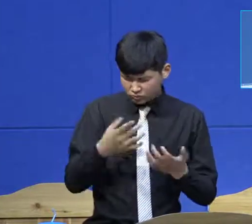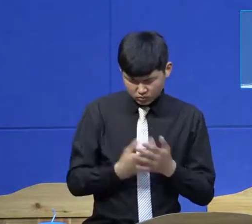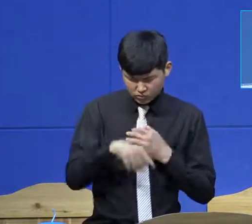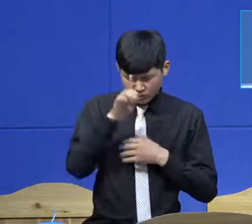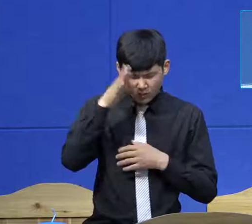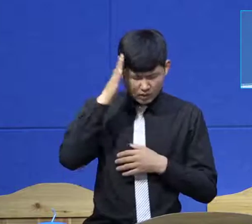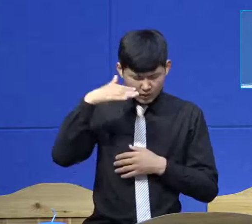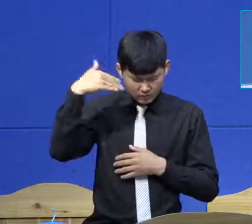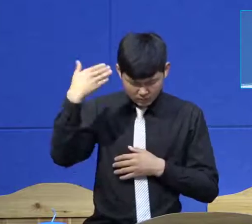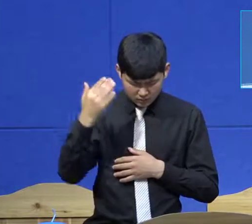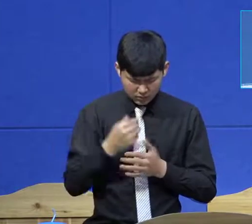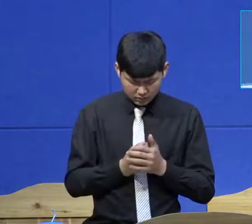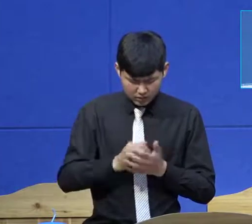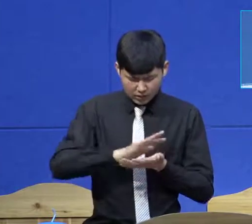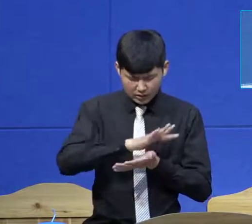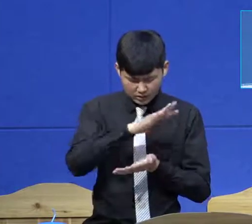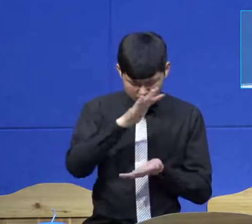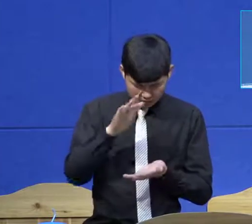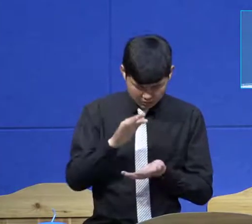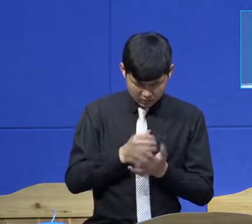аав танд алдар болж,